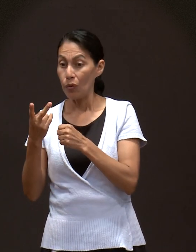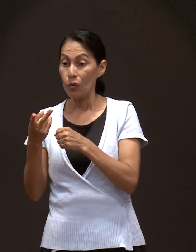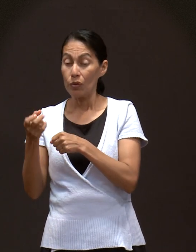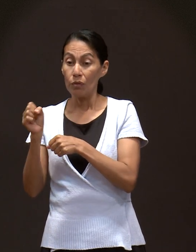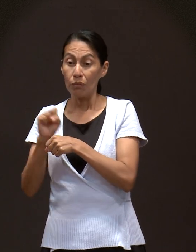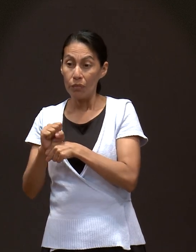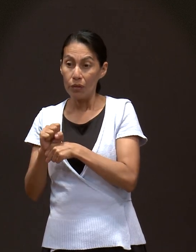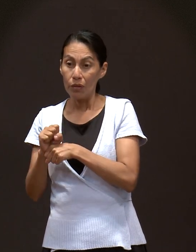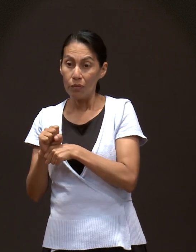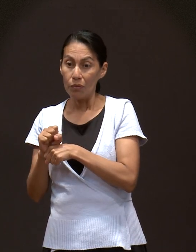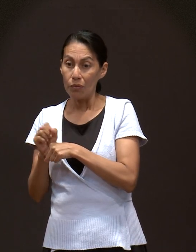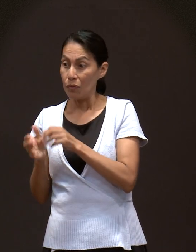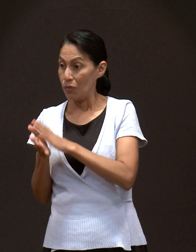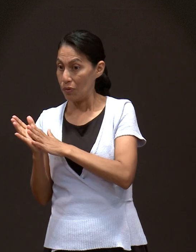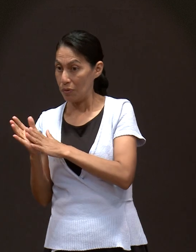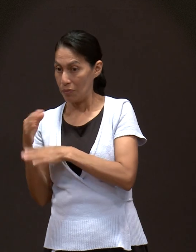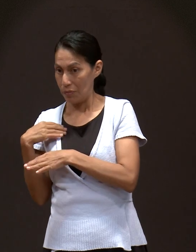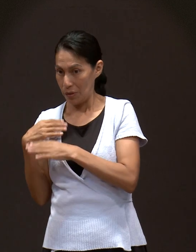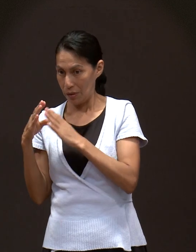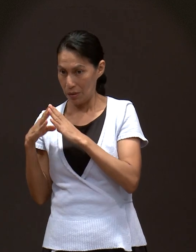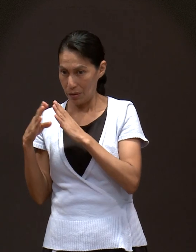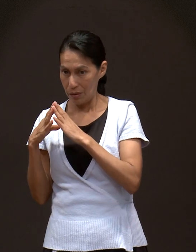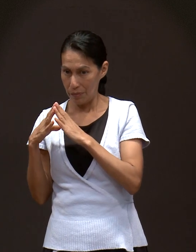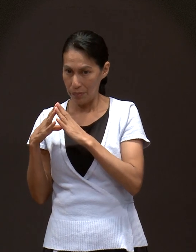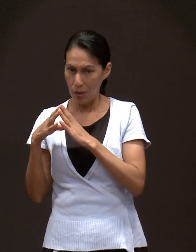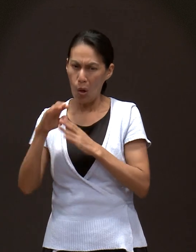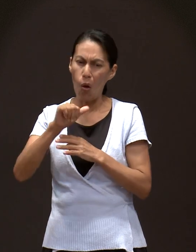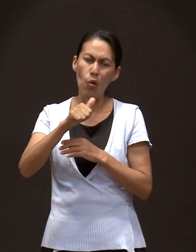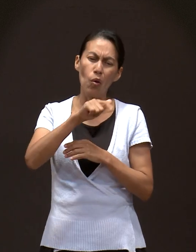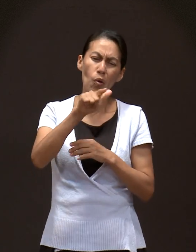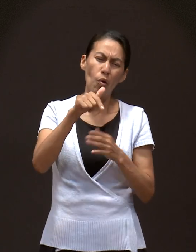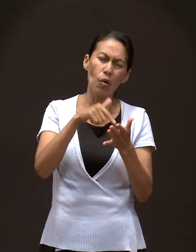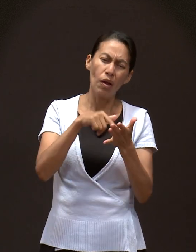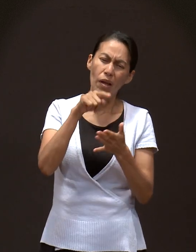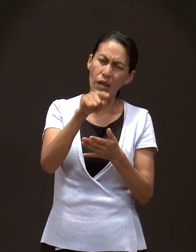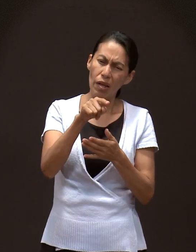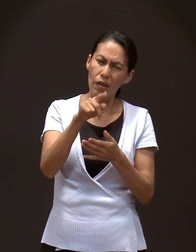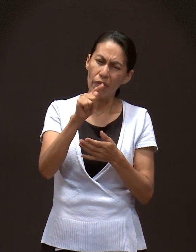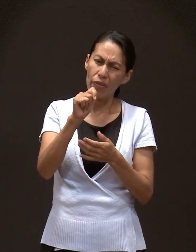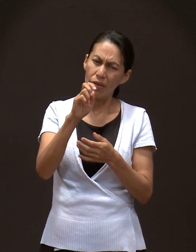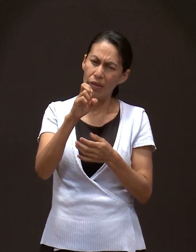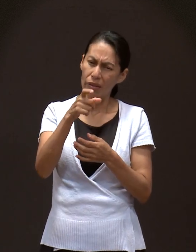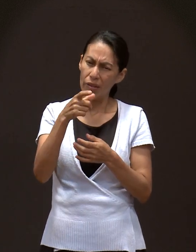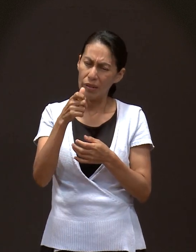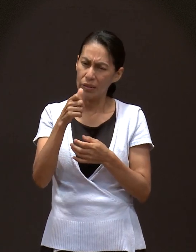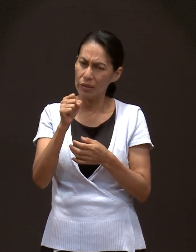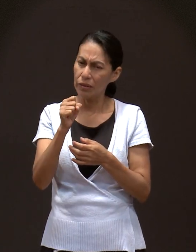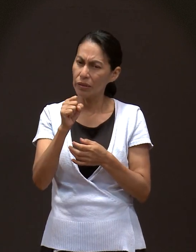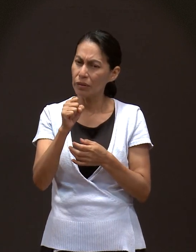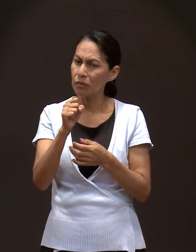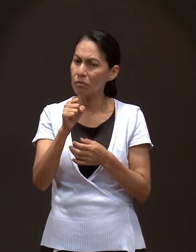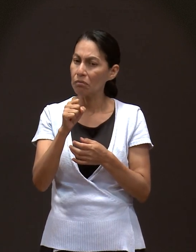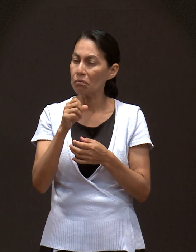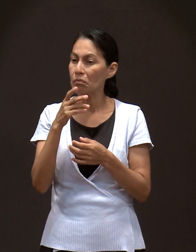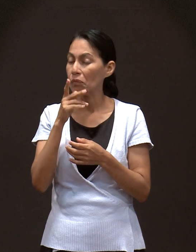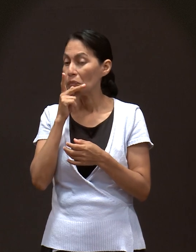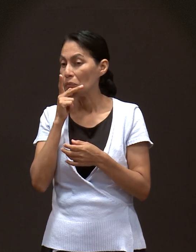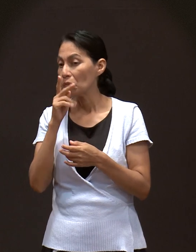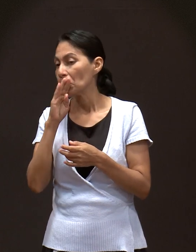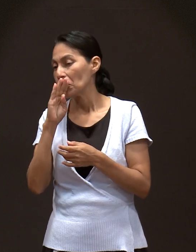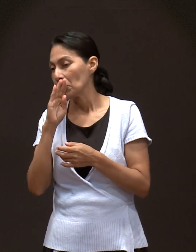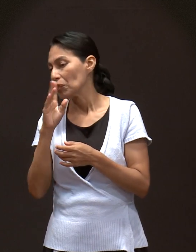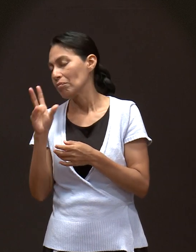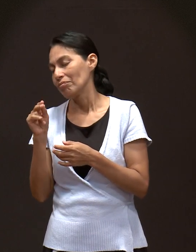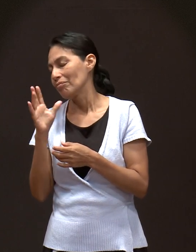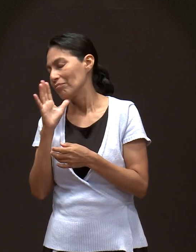semanas, gracias a Dios. Si me hubiera ido al paso, no hubiera podido ir a mi casa, no hubiera tenido que ir directo. Gracias a Dios, pude estar